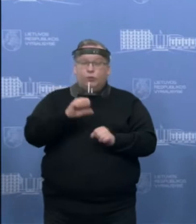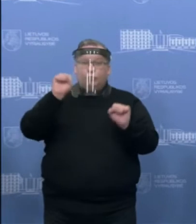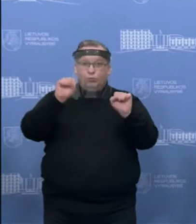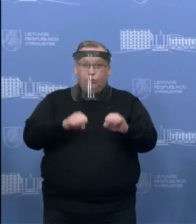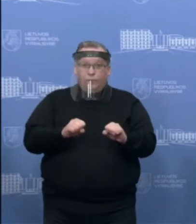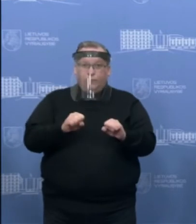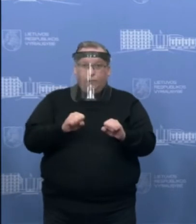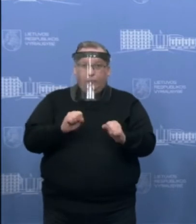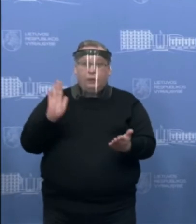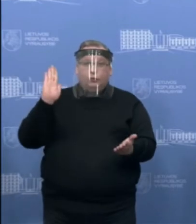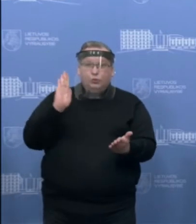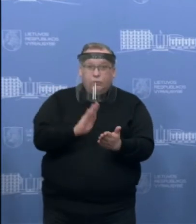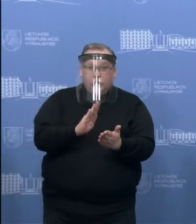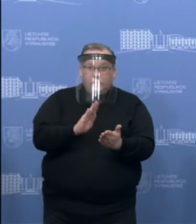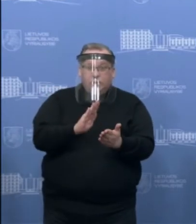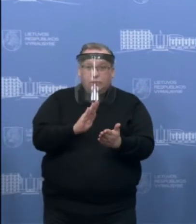smukti